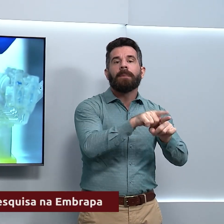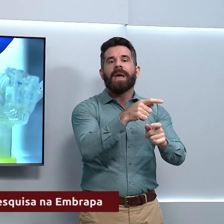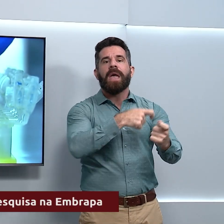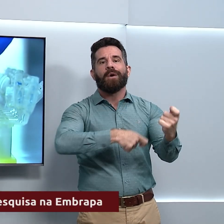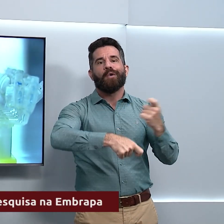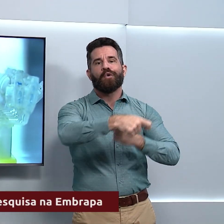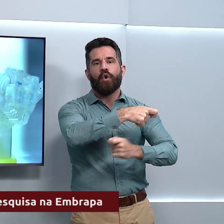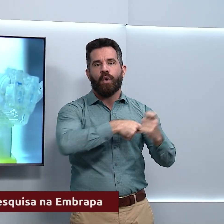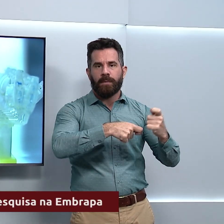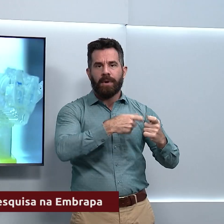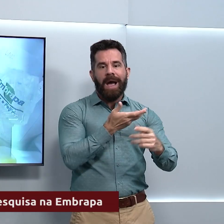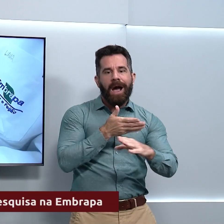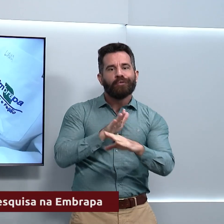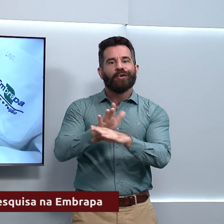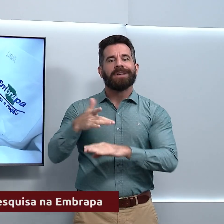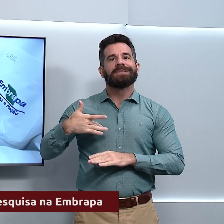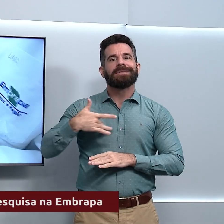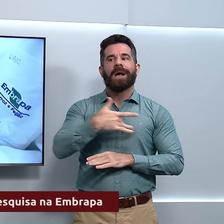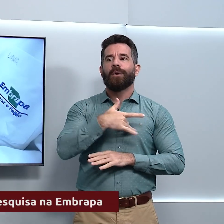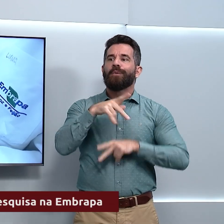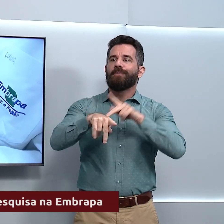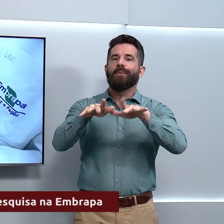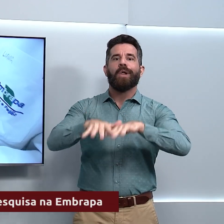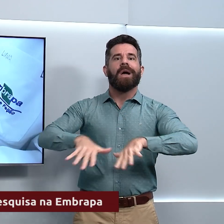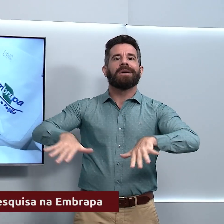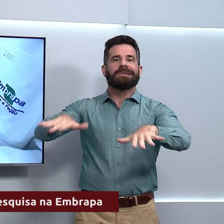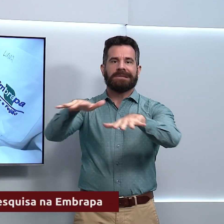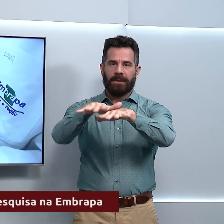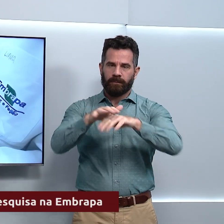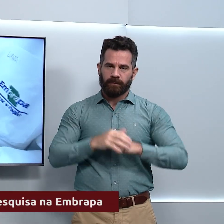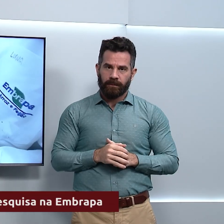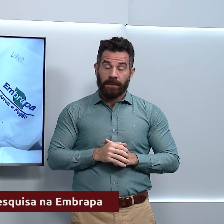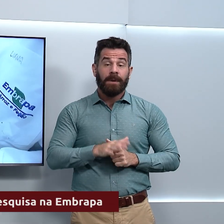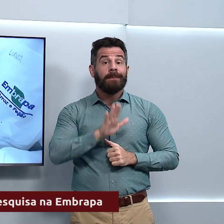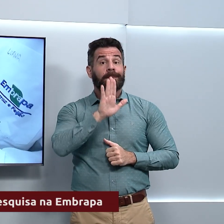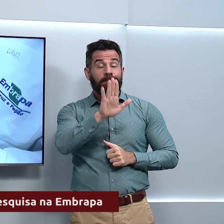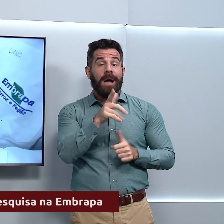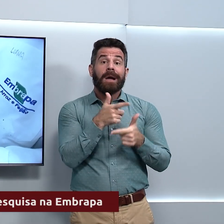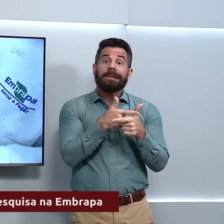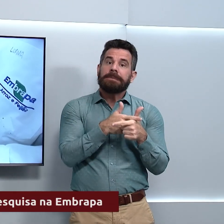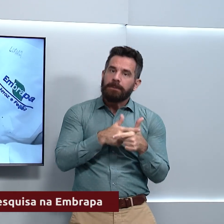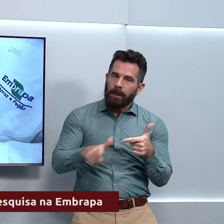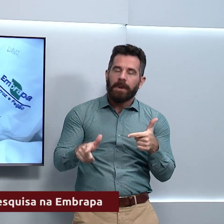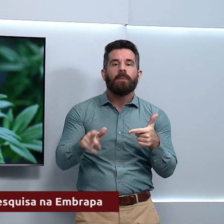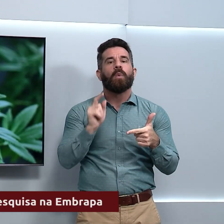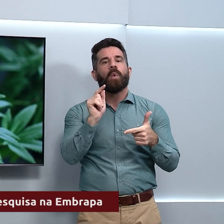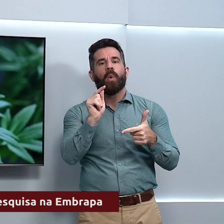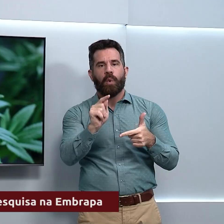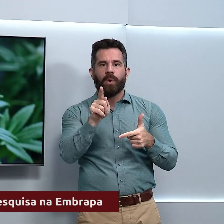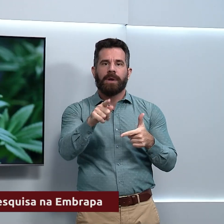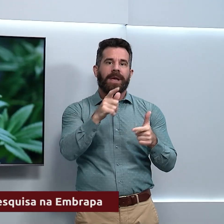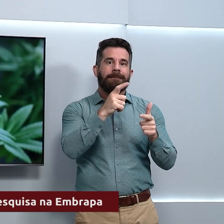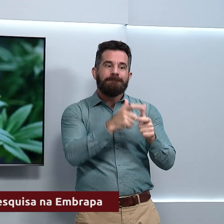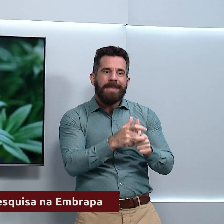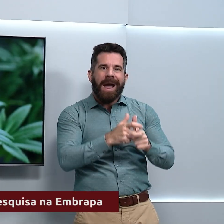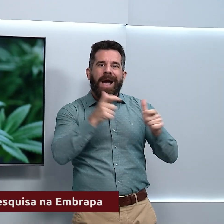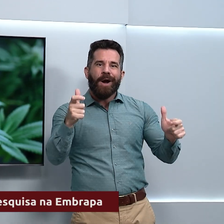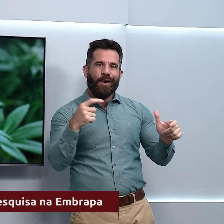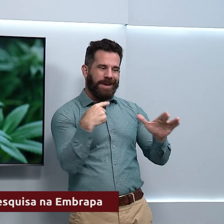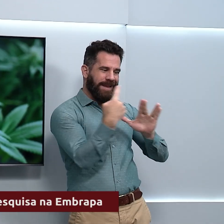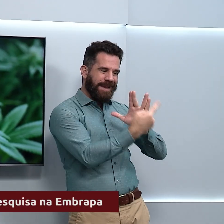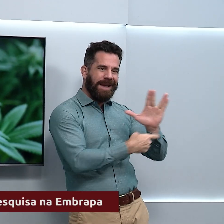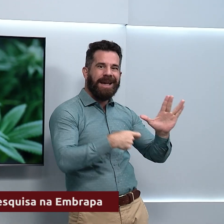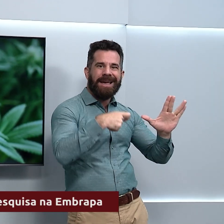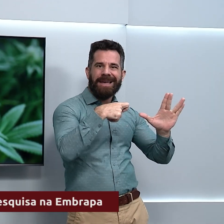contribuições à saúde da população. O problema é que boa parte, se não a maioria, dos componentes